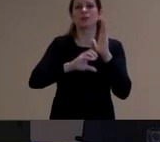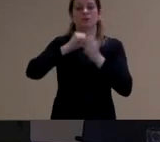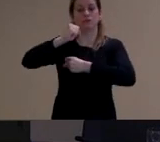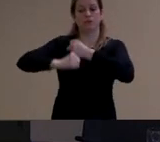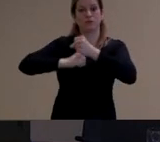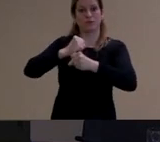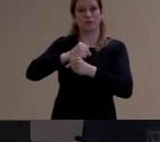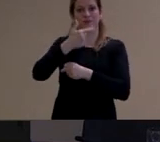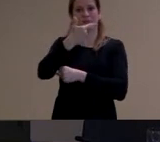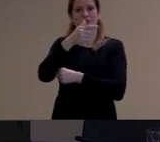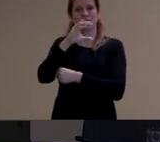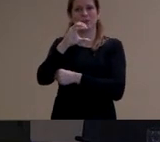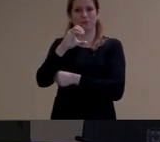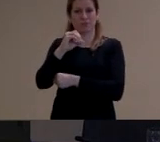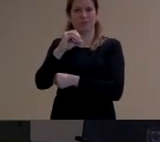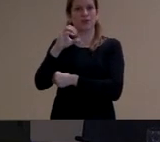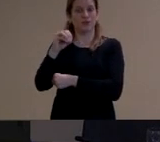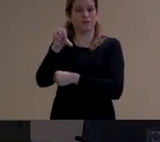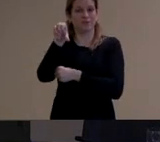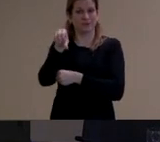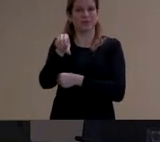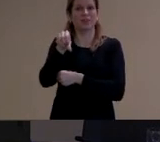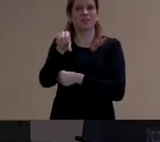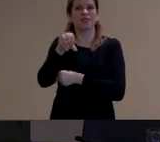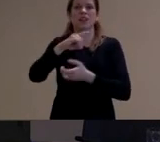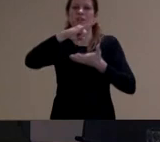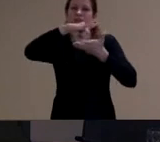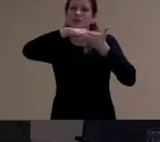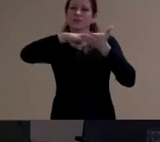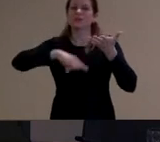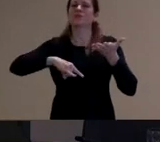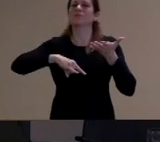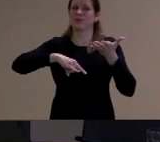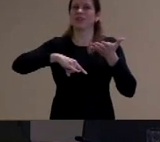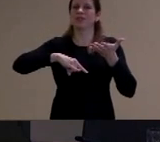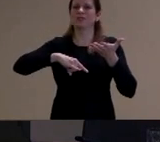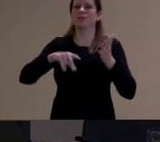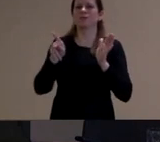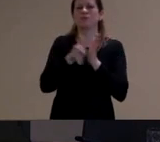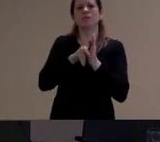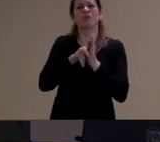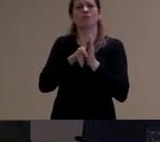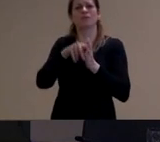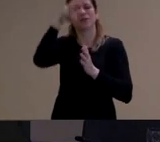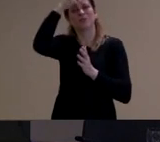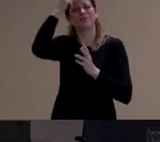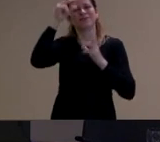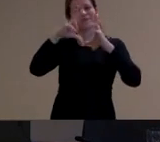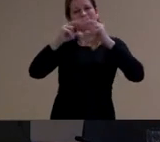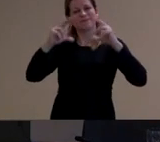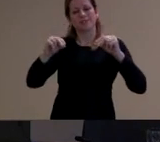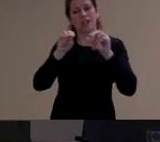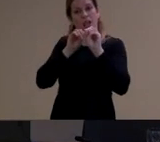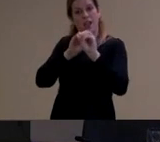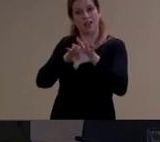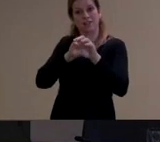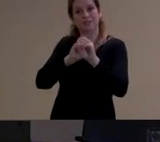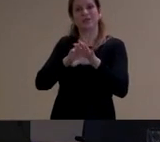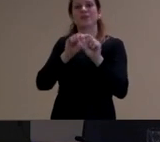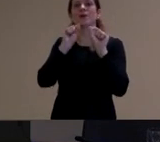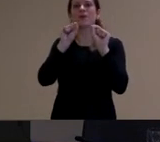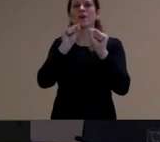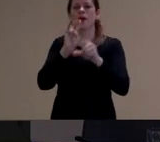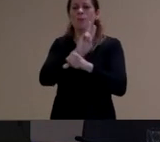2009 os documentos da rede Municipal de Ensino tem como princípios o